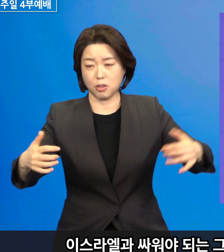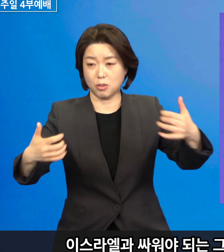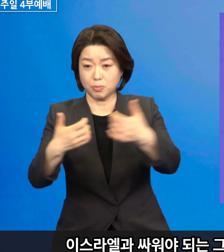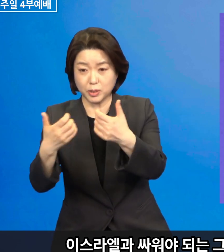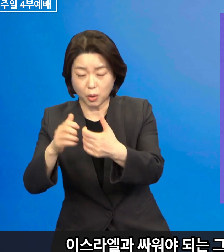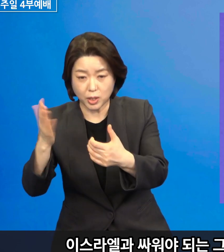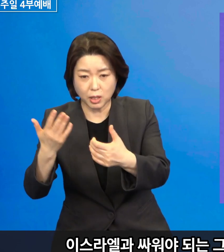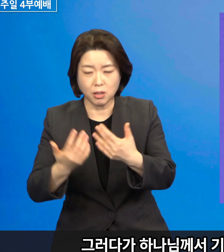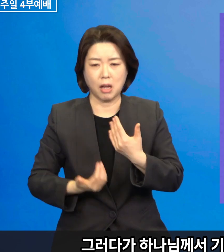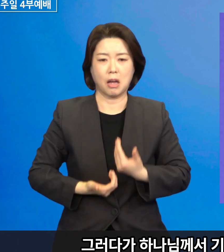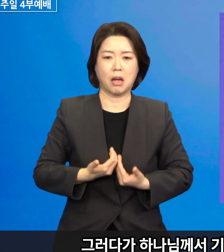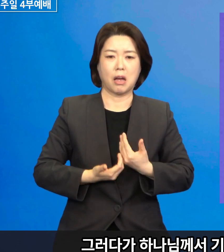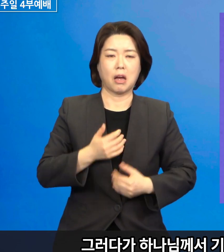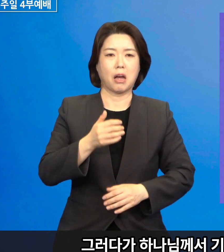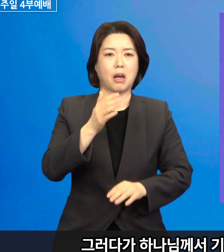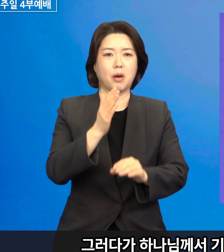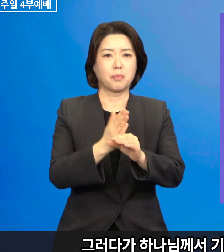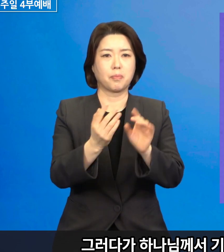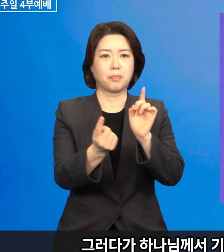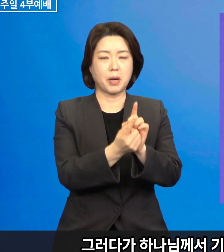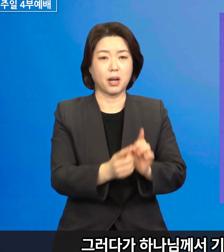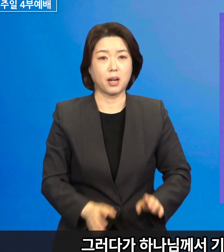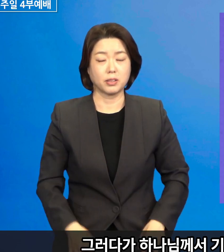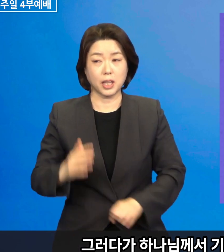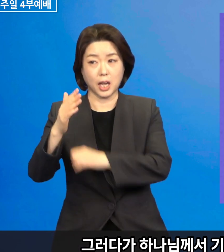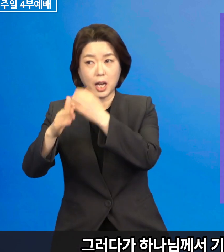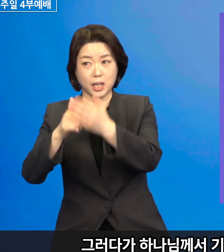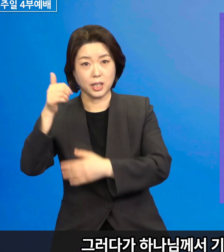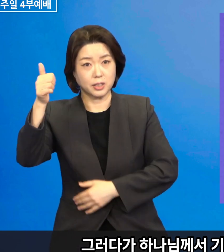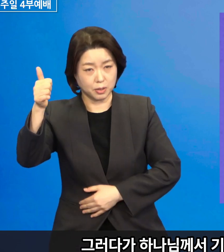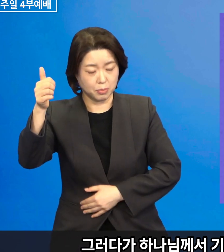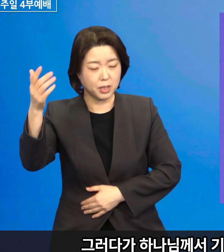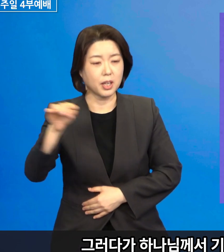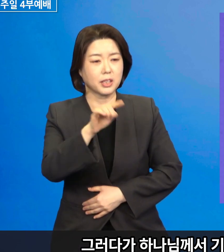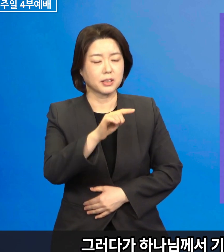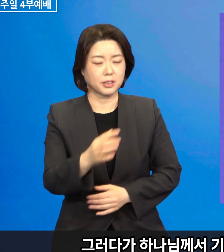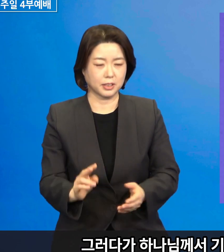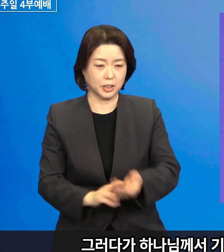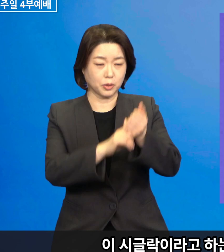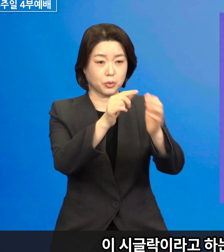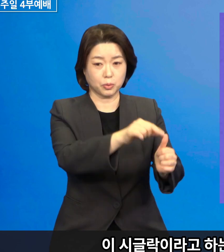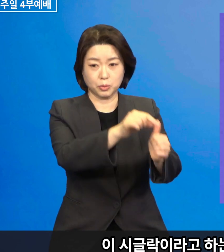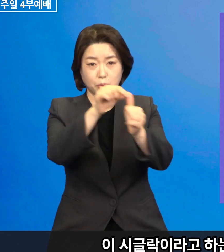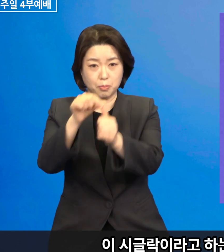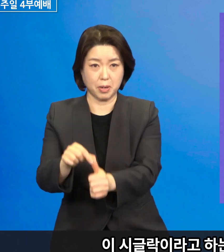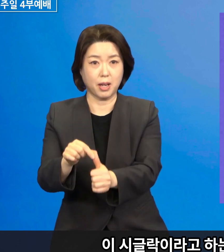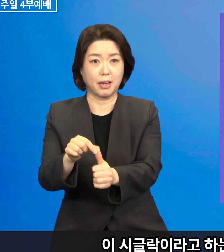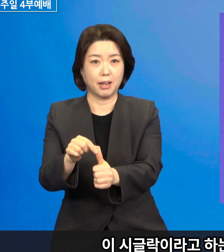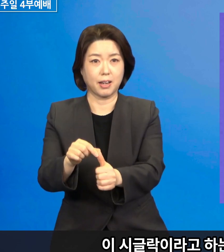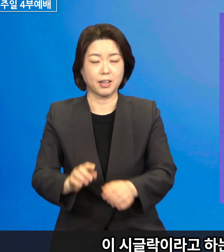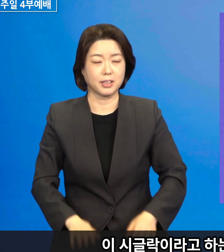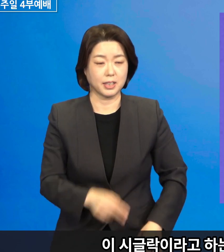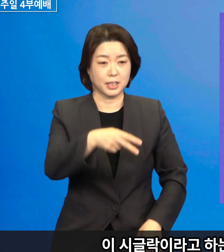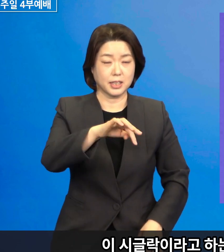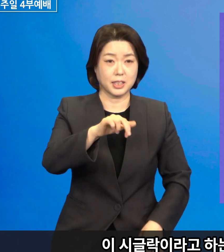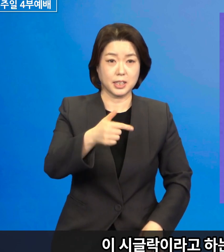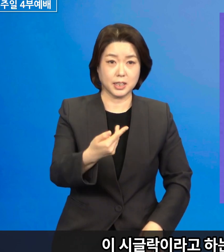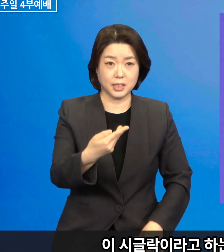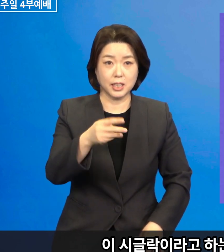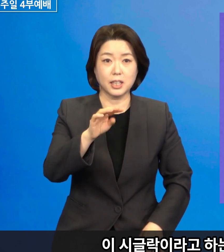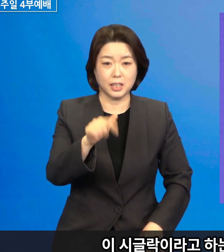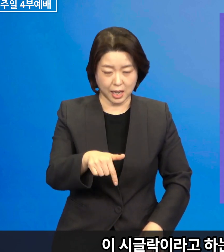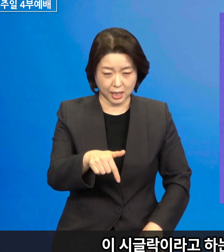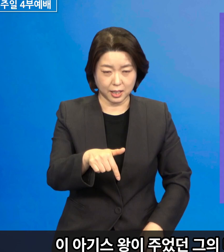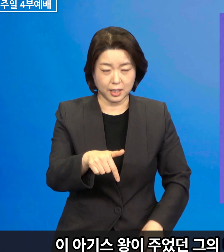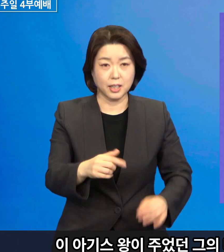딜레마에 빠져 있었습니다. 그러다가 하나님께서 기적적으로 그를 건져 주셔서 이 시글락이라고 하는 블레셋